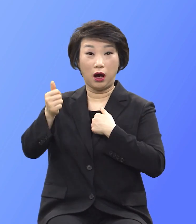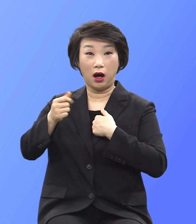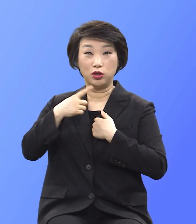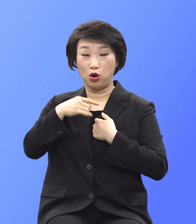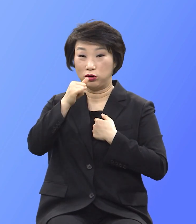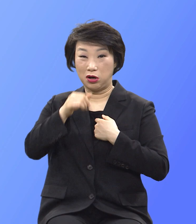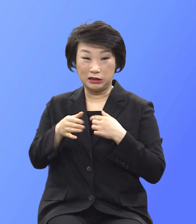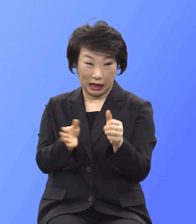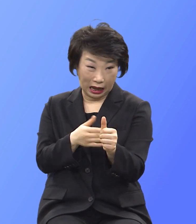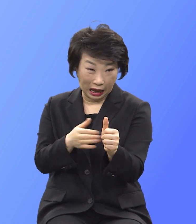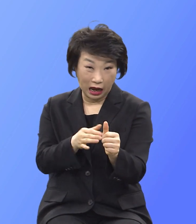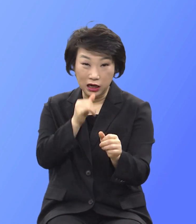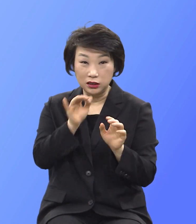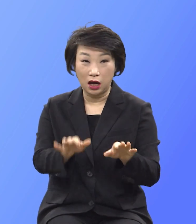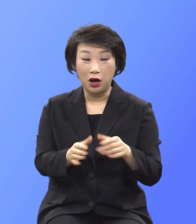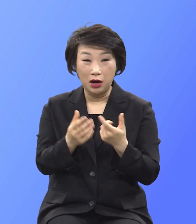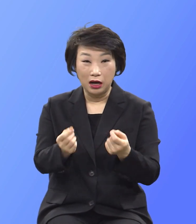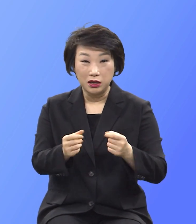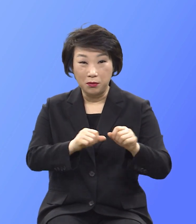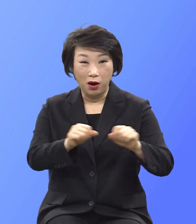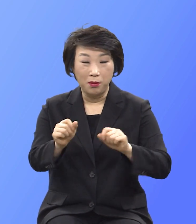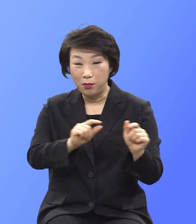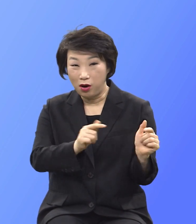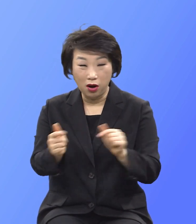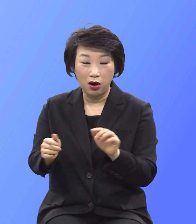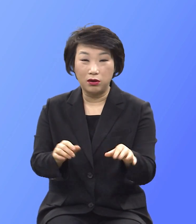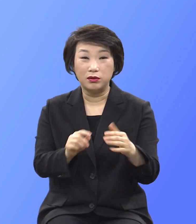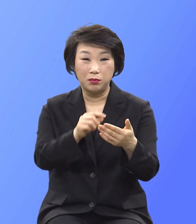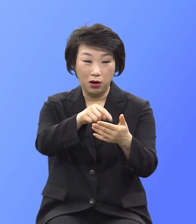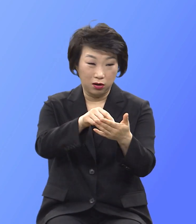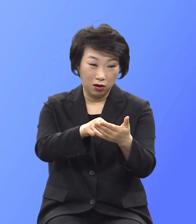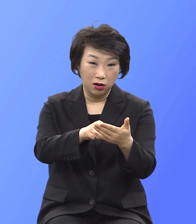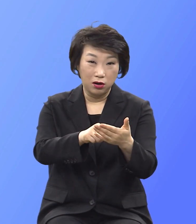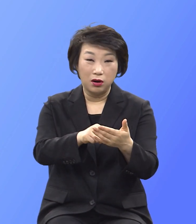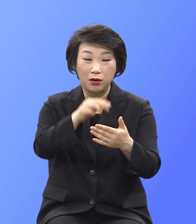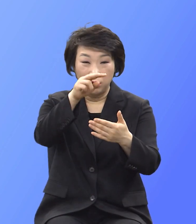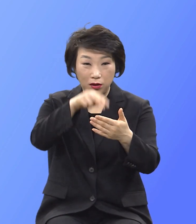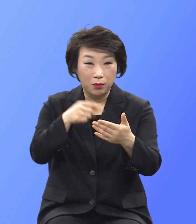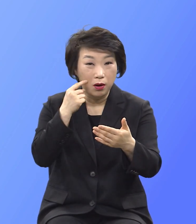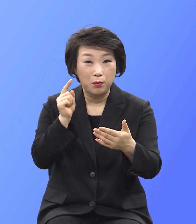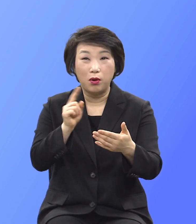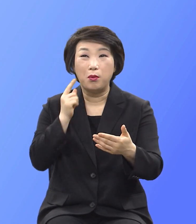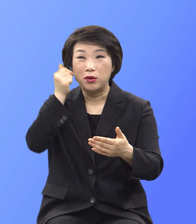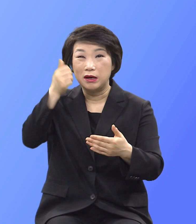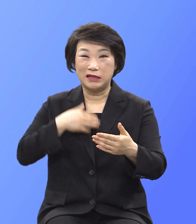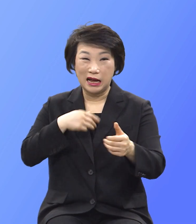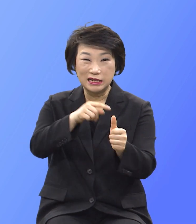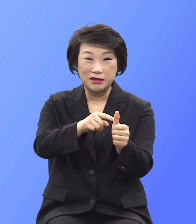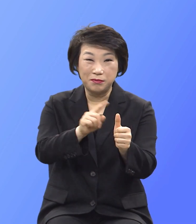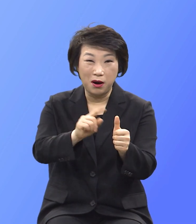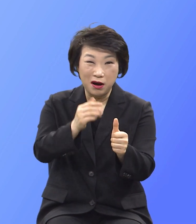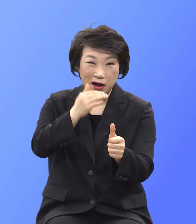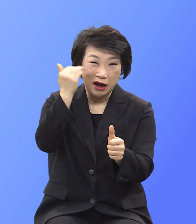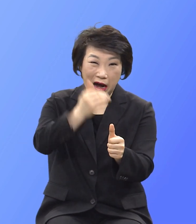목사님이 조종했느니 그렇게 했느니 저렇게 했느니 해가면서 목사님이 나를 쫓아내려고 그 사람을 시켜서